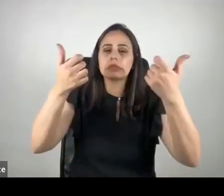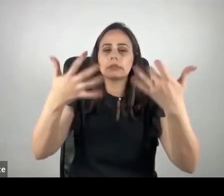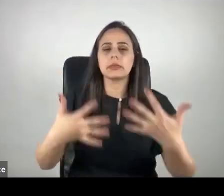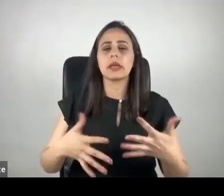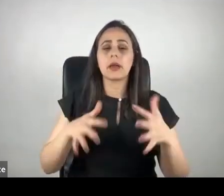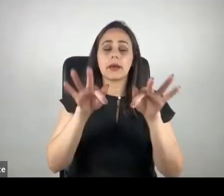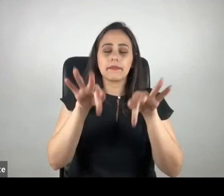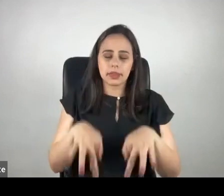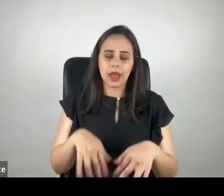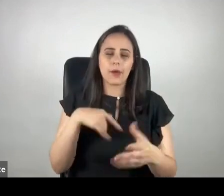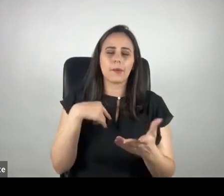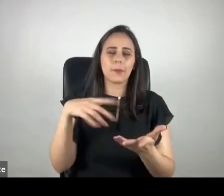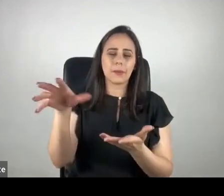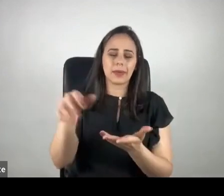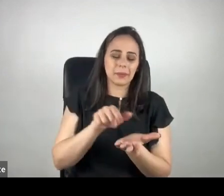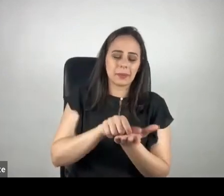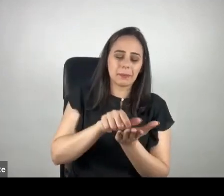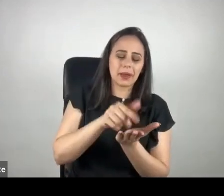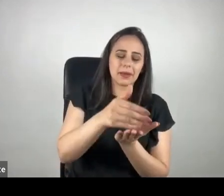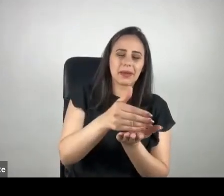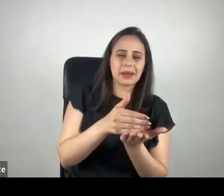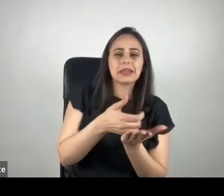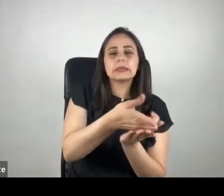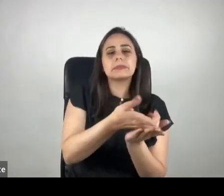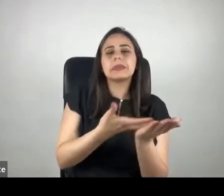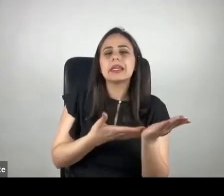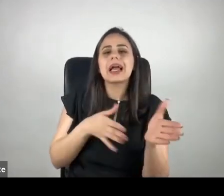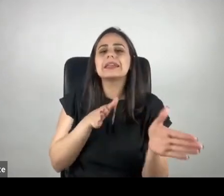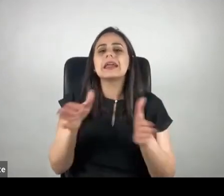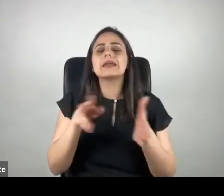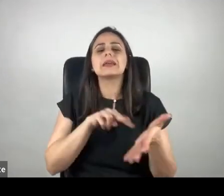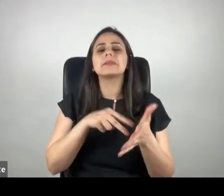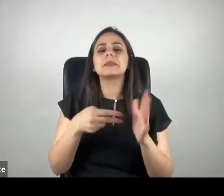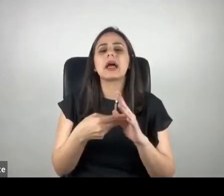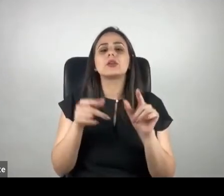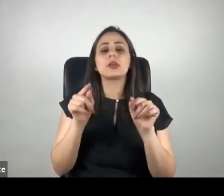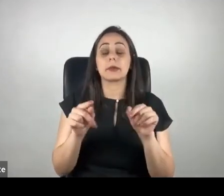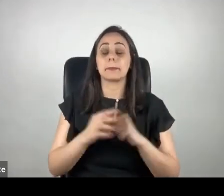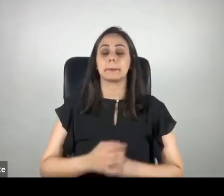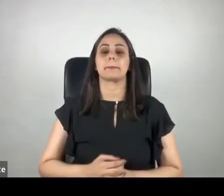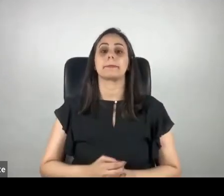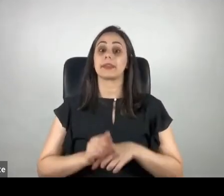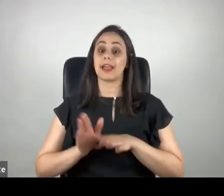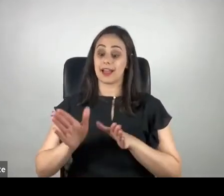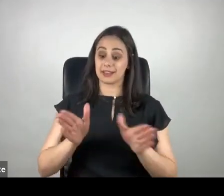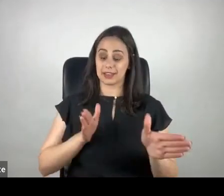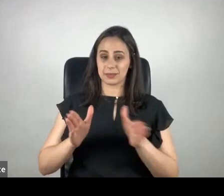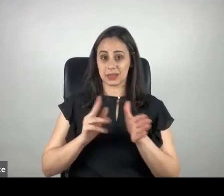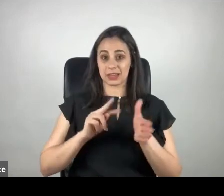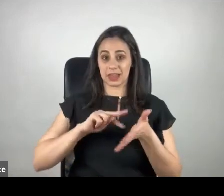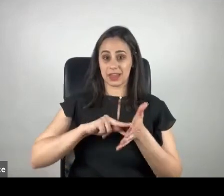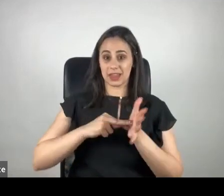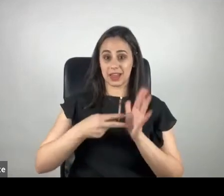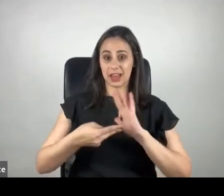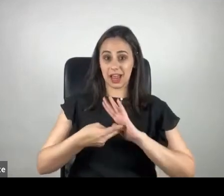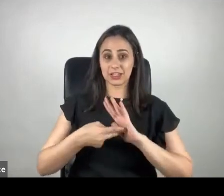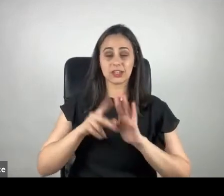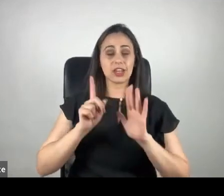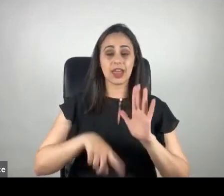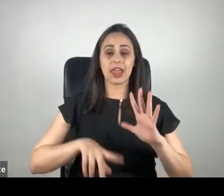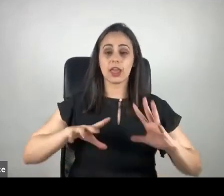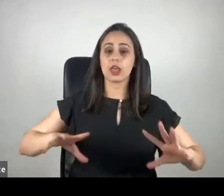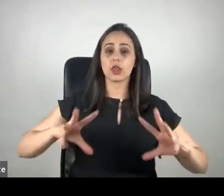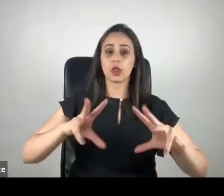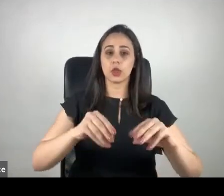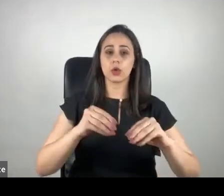minha colinha do que é acessibilidade, que eu peguei aqui. Acessibilidade é aquilo que tem facilidade